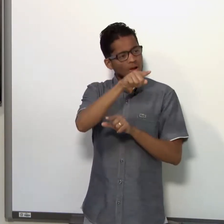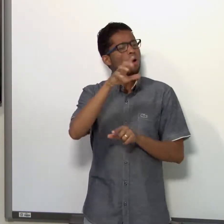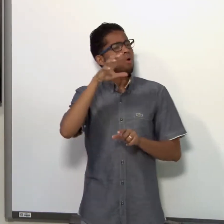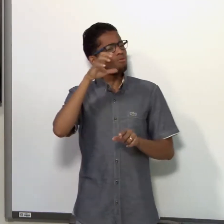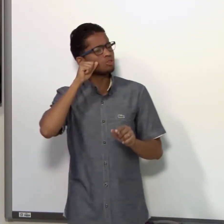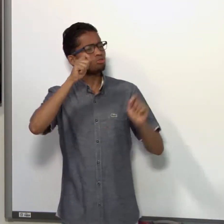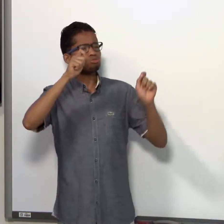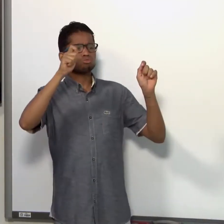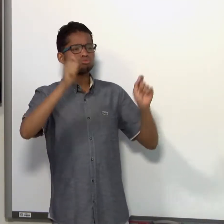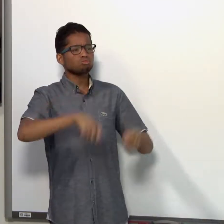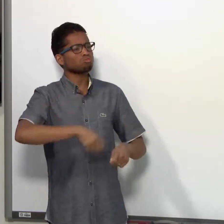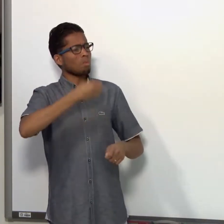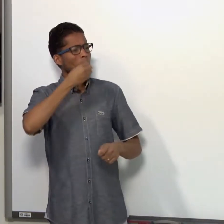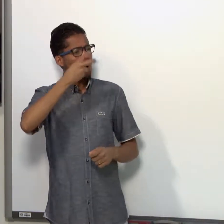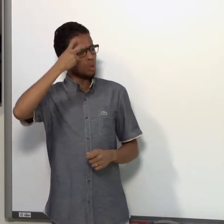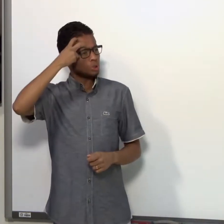Aqui, na teoria tradicional,